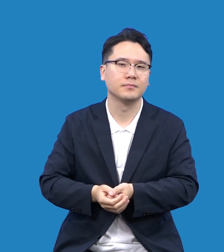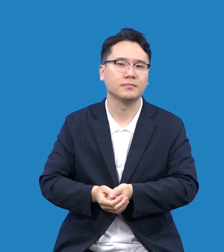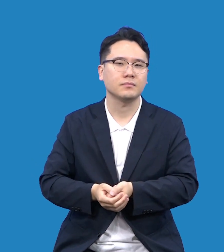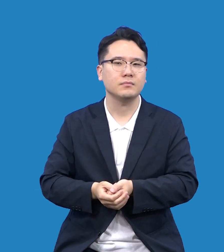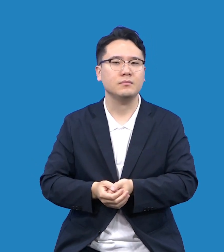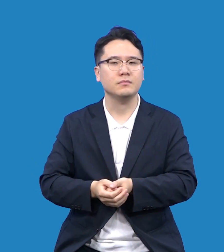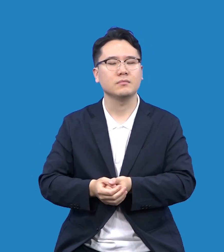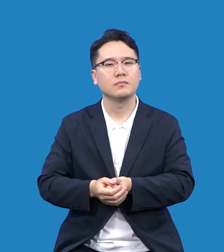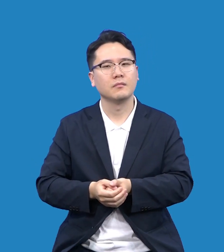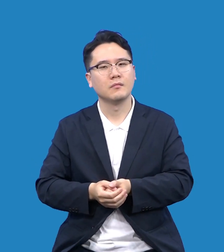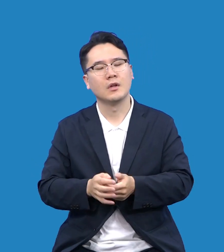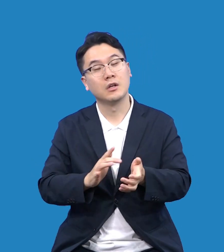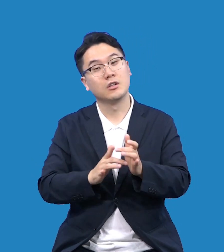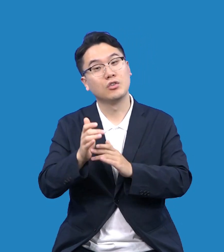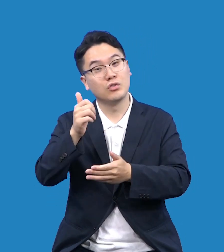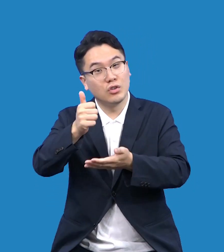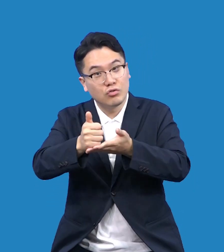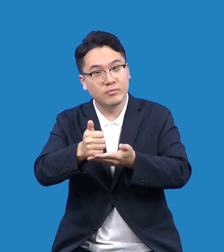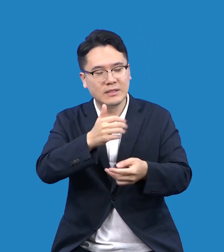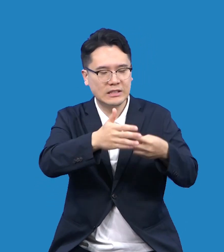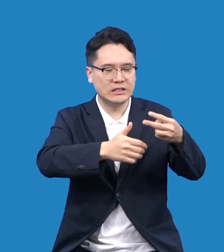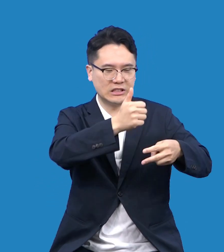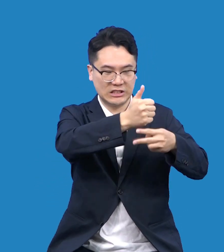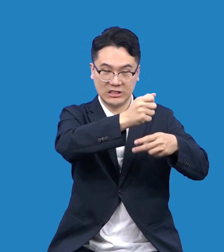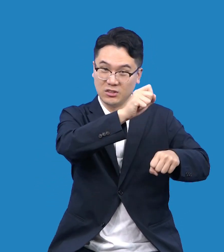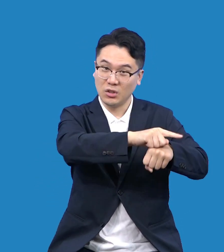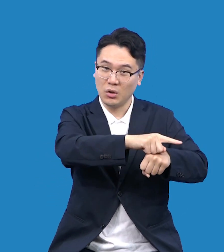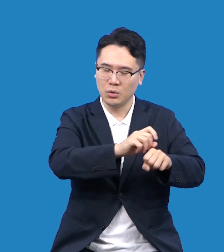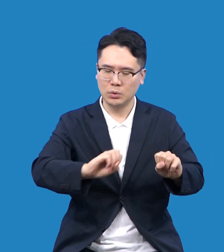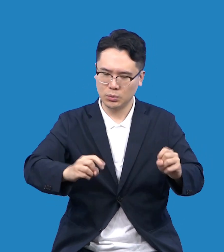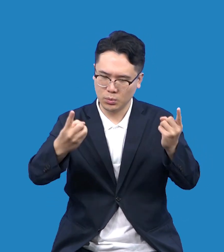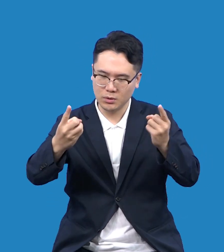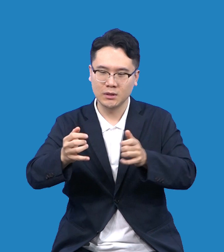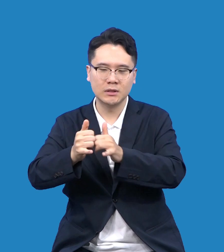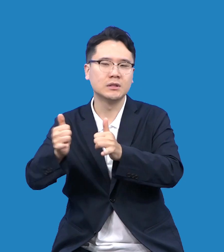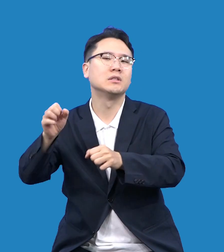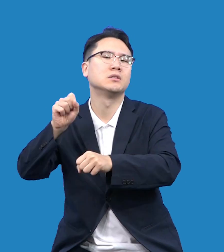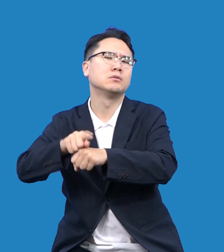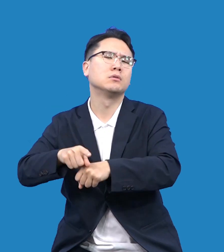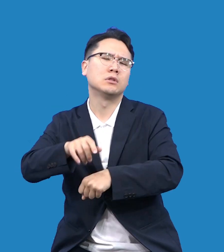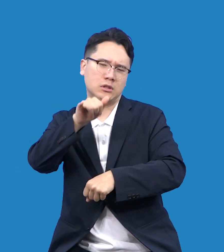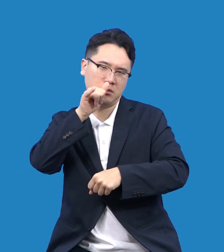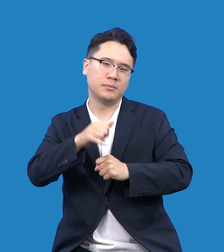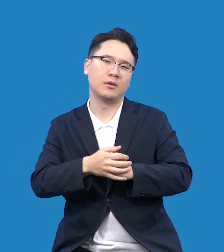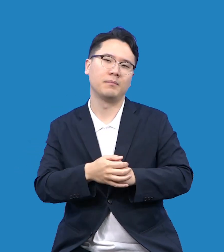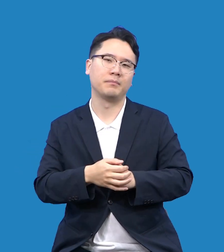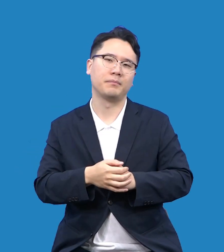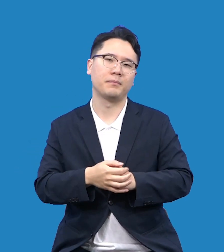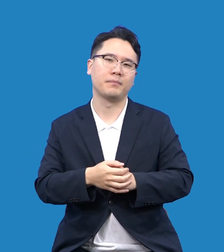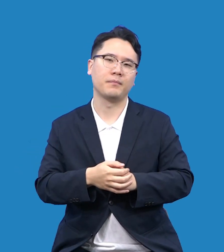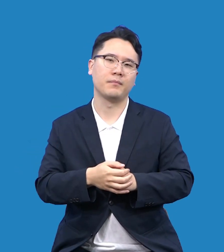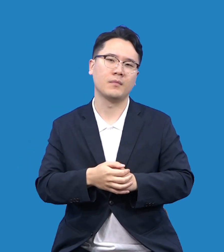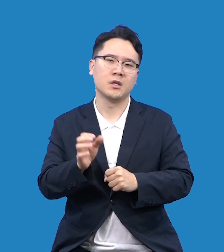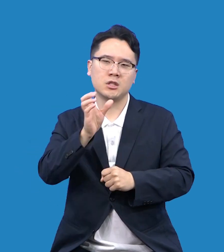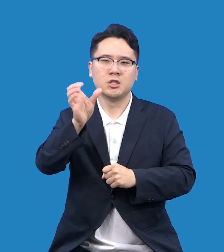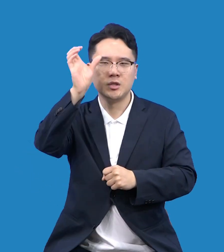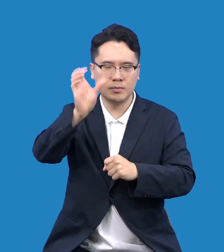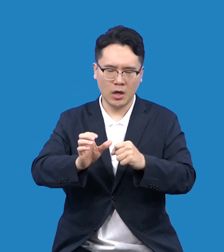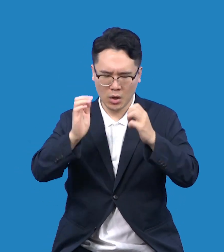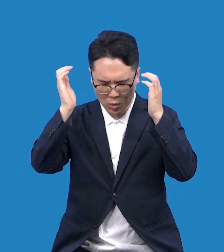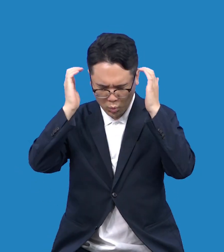예수님에게 신성도 있지만 인간성이 있어요. 우리와 똑같은 인간성. 십자가의 고통을 어떤 인간이 좋아하겠습니까? 그런